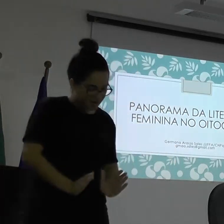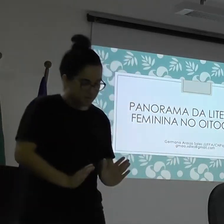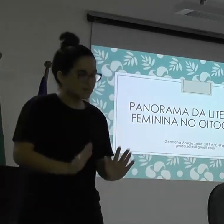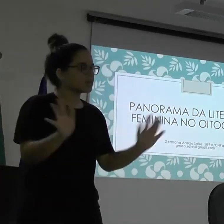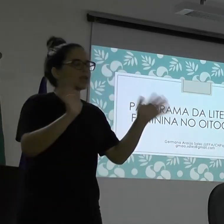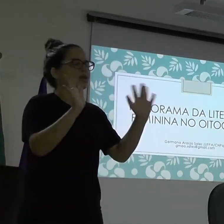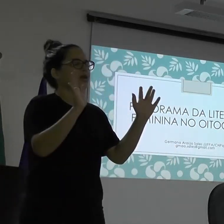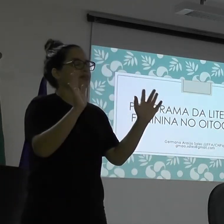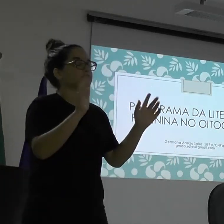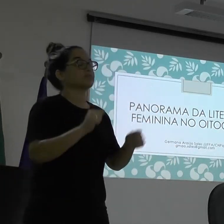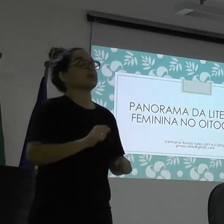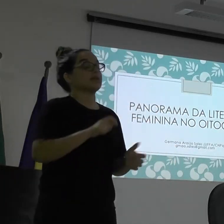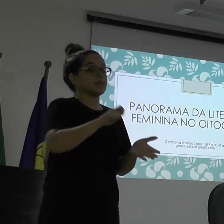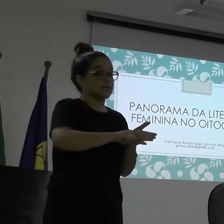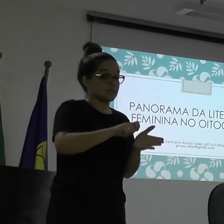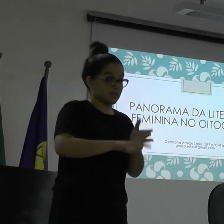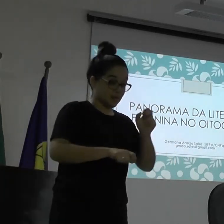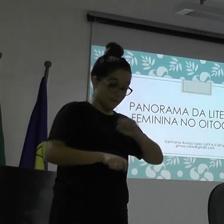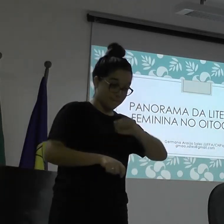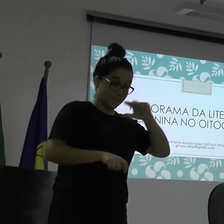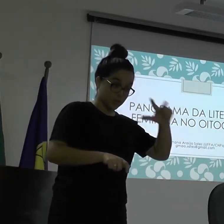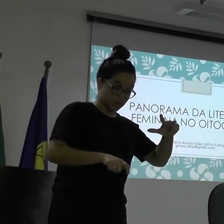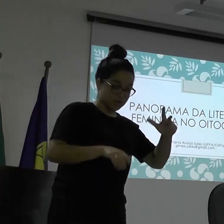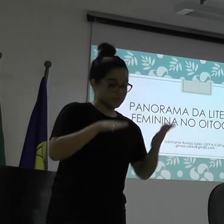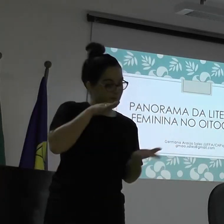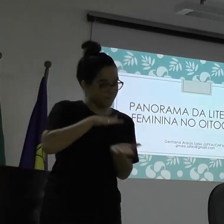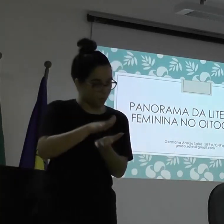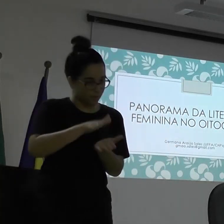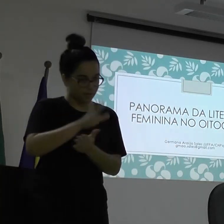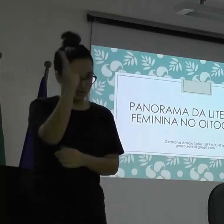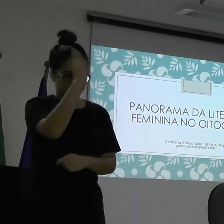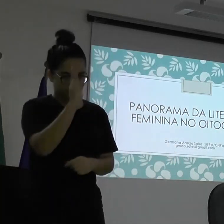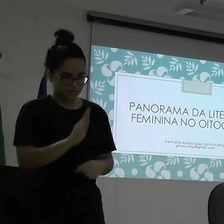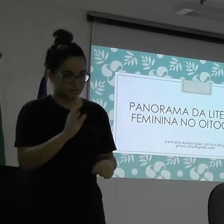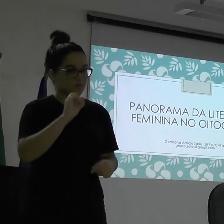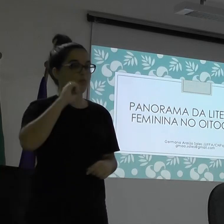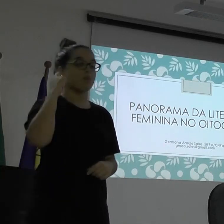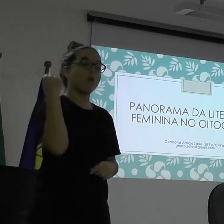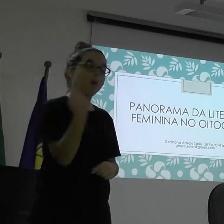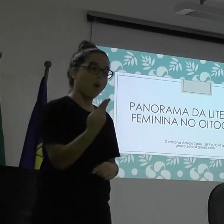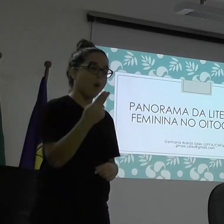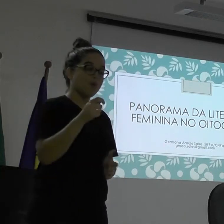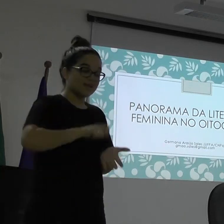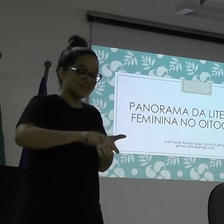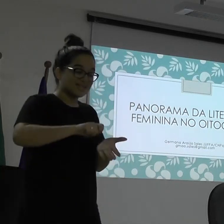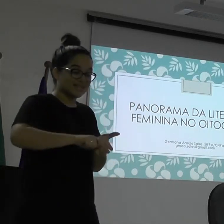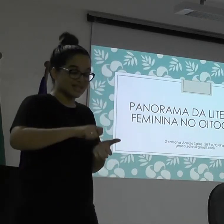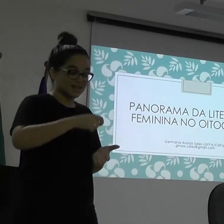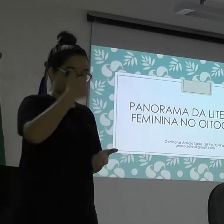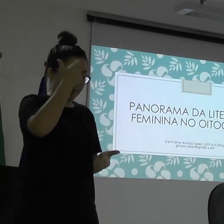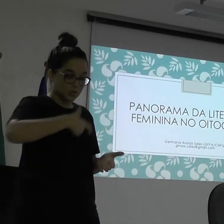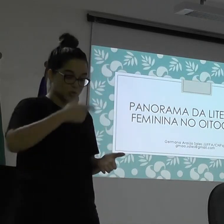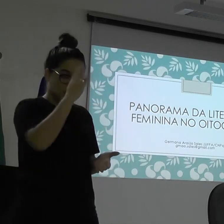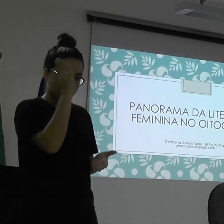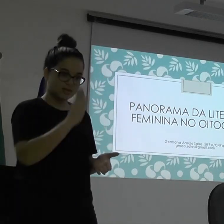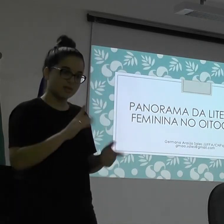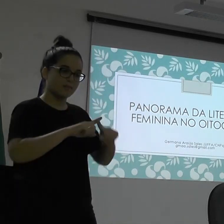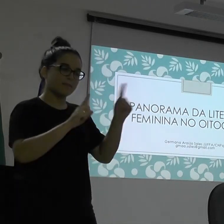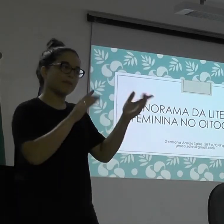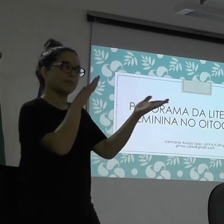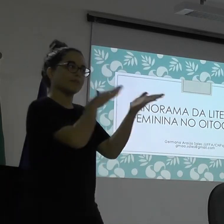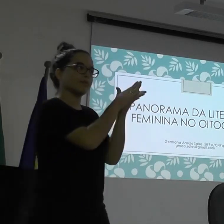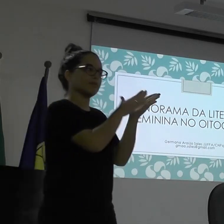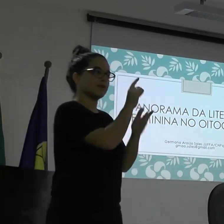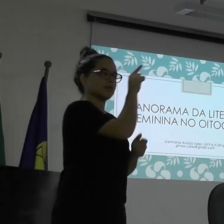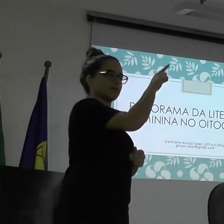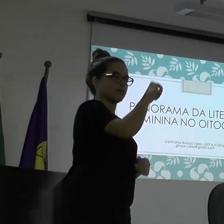ou escrita por portugueses publicada no Brasil, ou escrita por brasileiros publicada em Portugal.